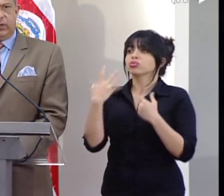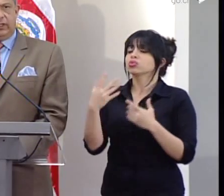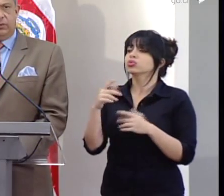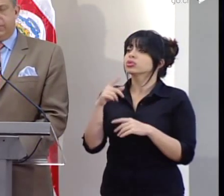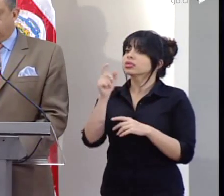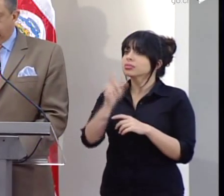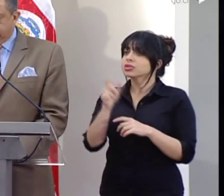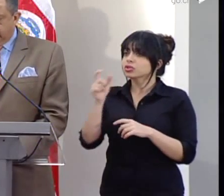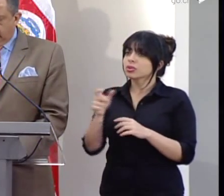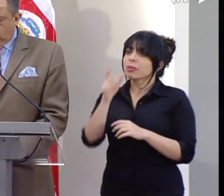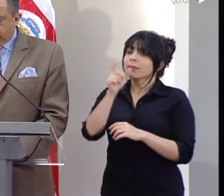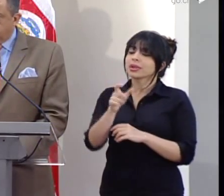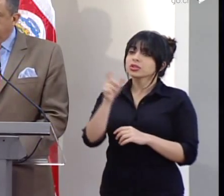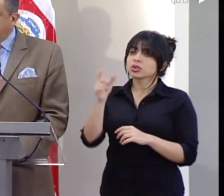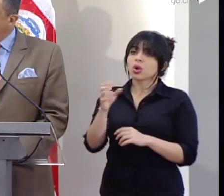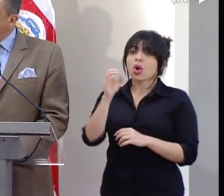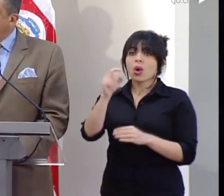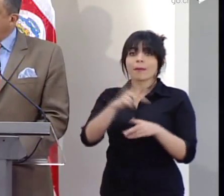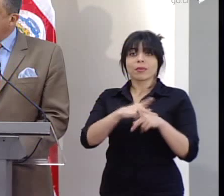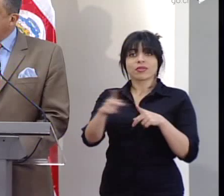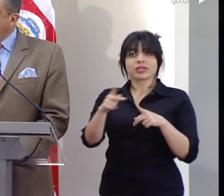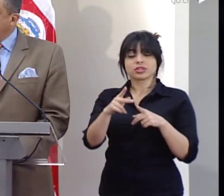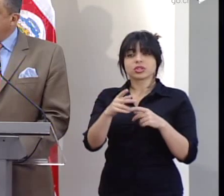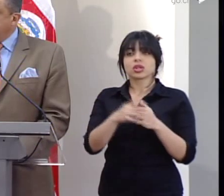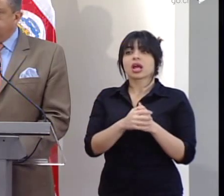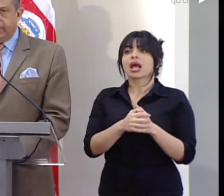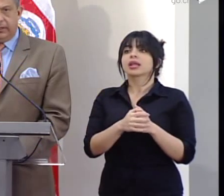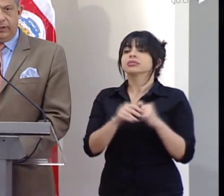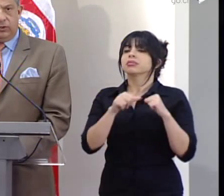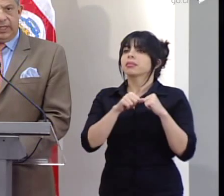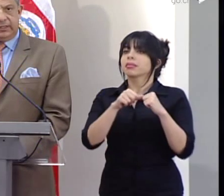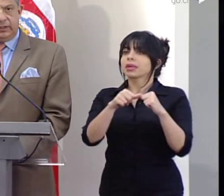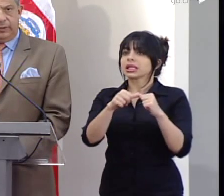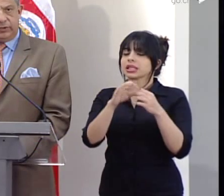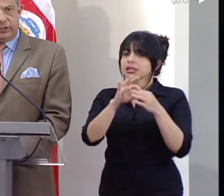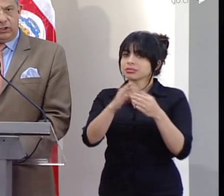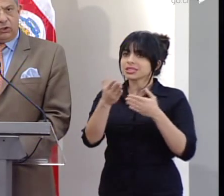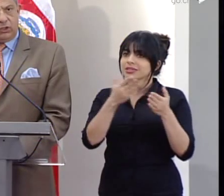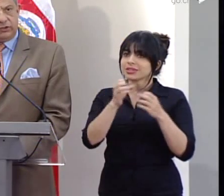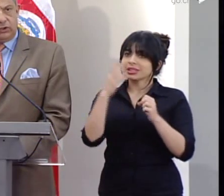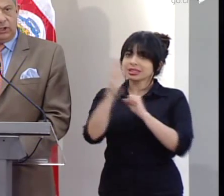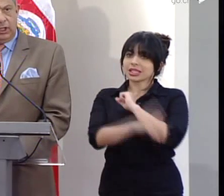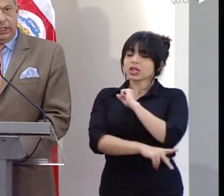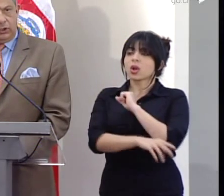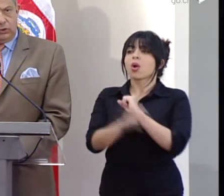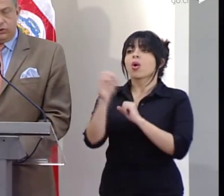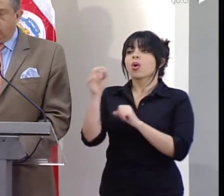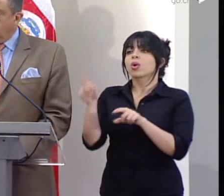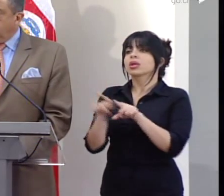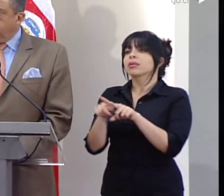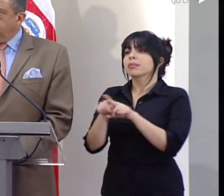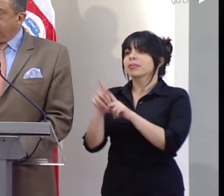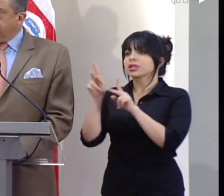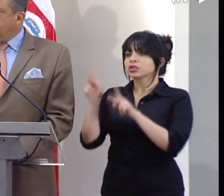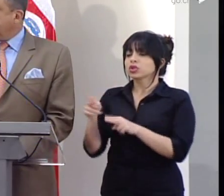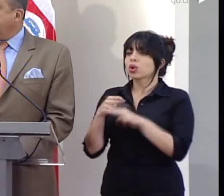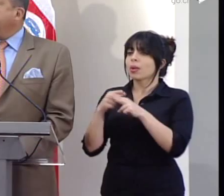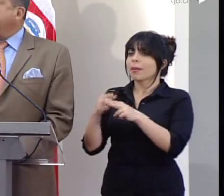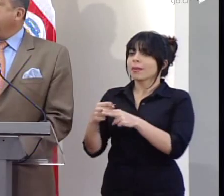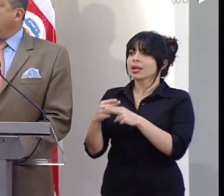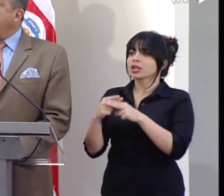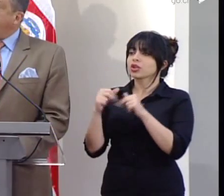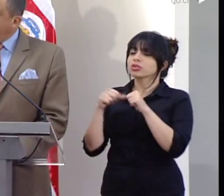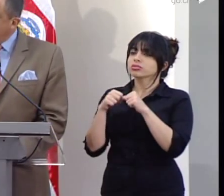de las cuales son personas o que son profesionales y que están permanentemente vinculadas al servicio exterior o que son incluso nombramientos